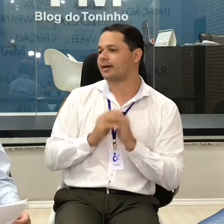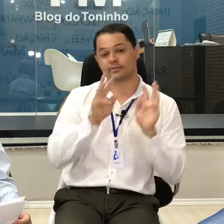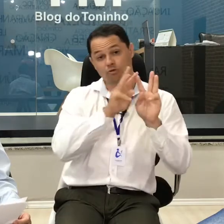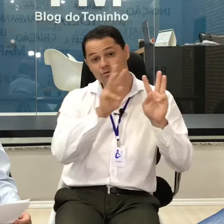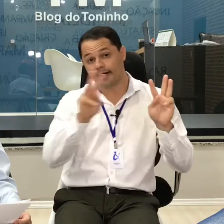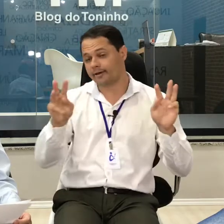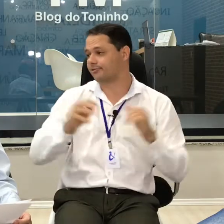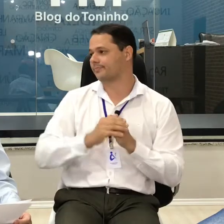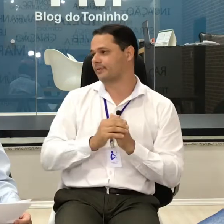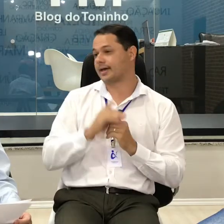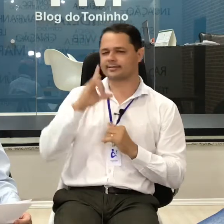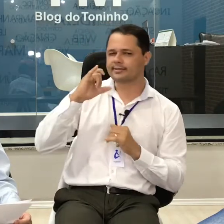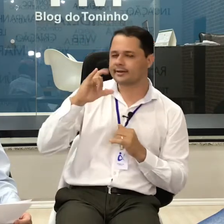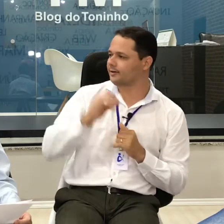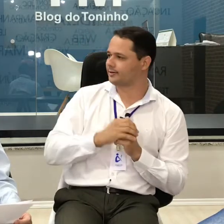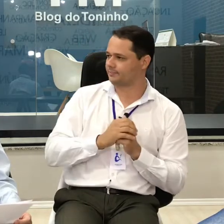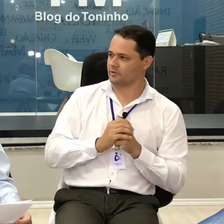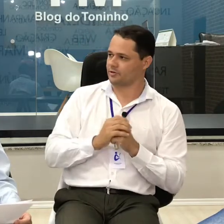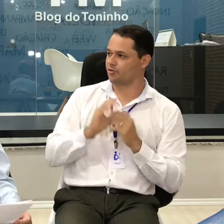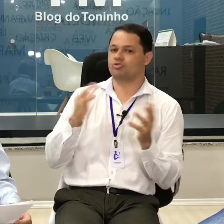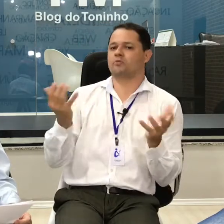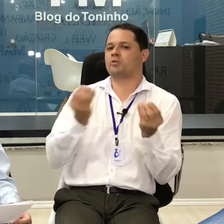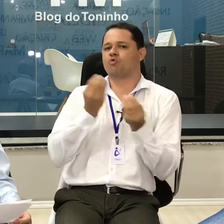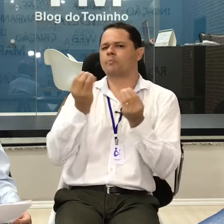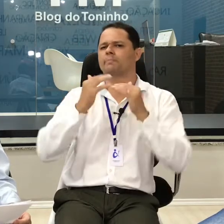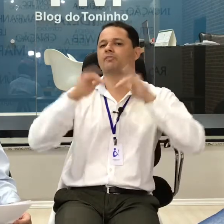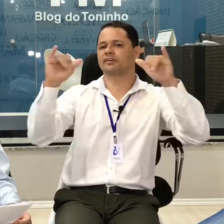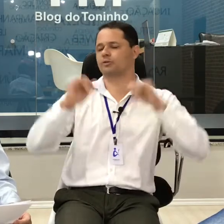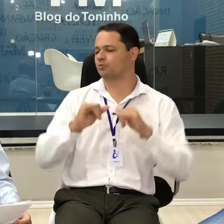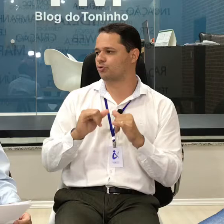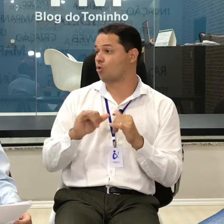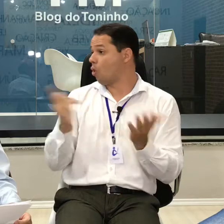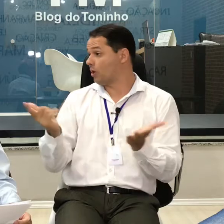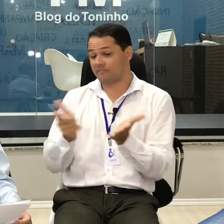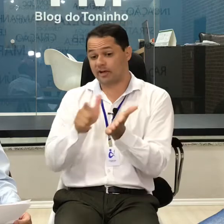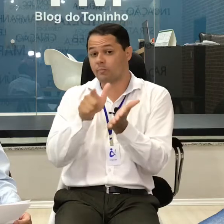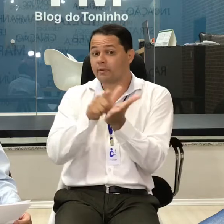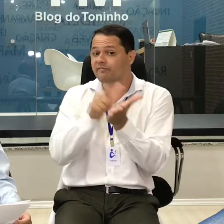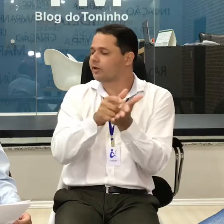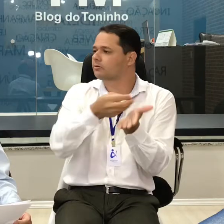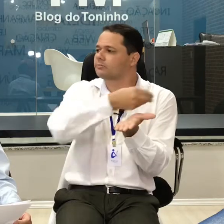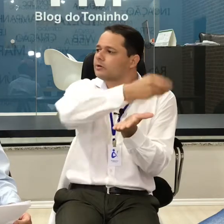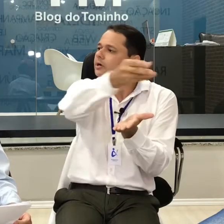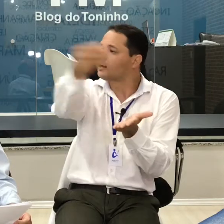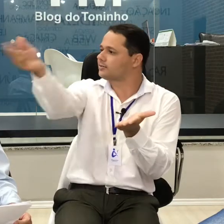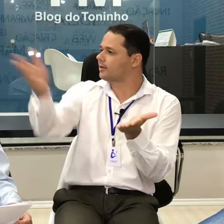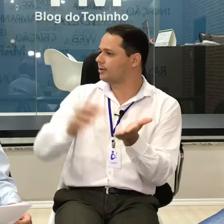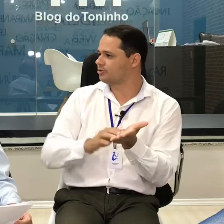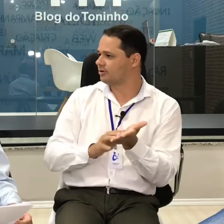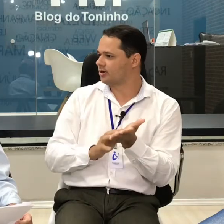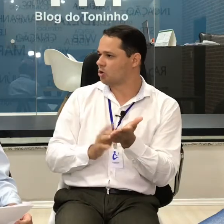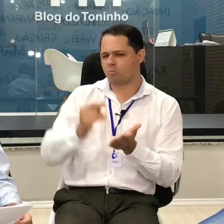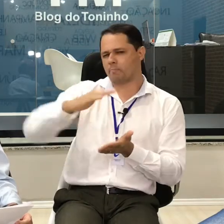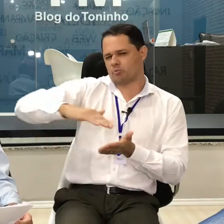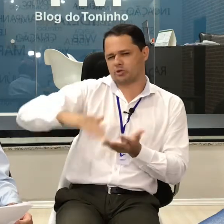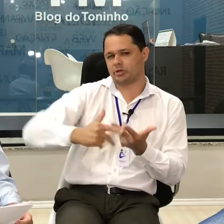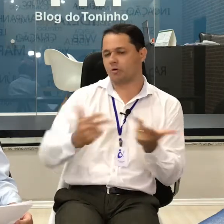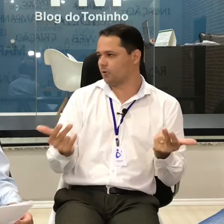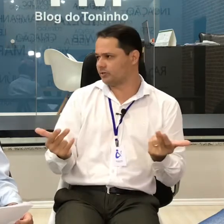têm um site, elas têm Instagram. E, geralmente, como que a pessoa faz anúncio? Ou ela faz um panfleto na cidade, uma promoção, algo assim.